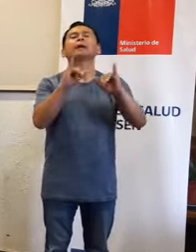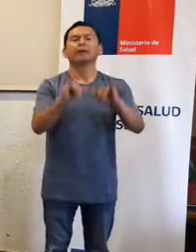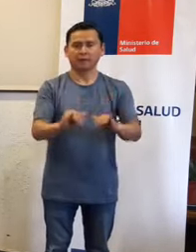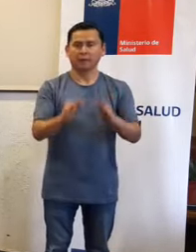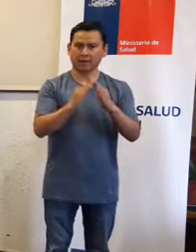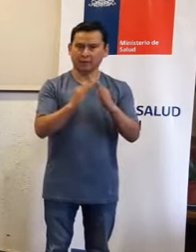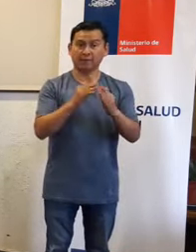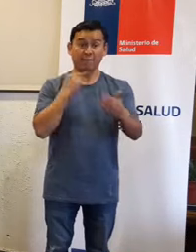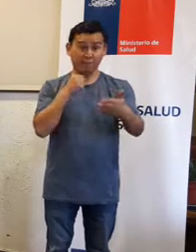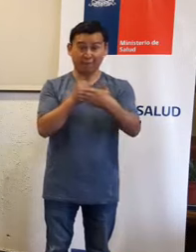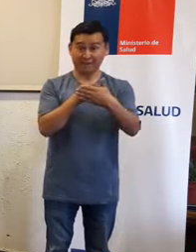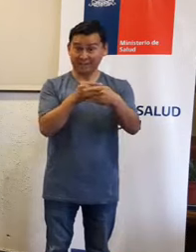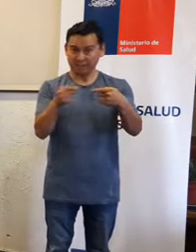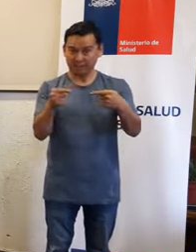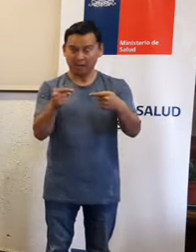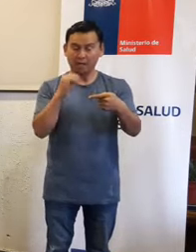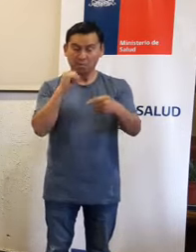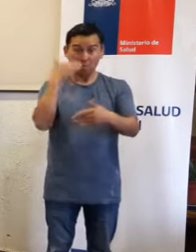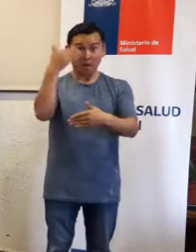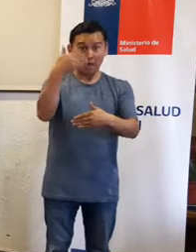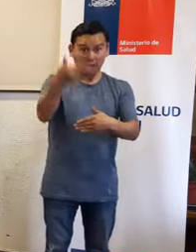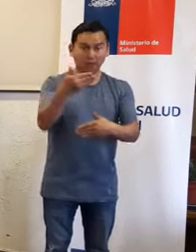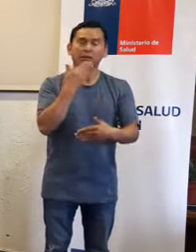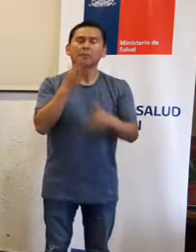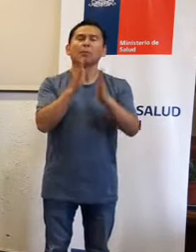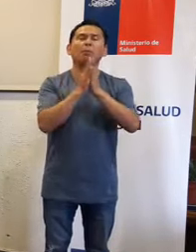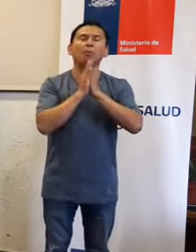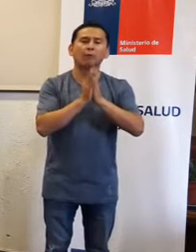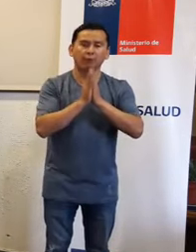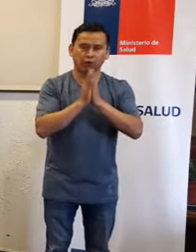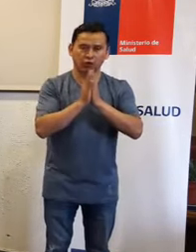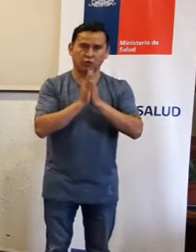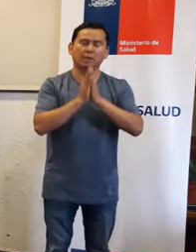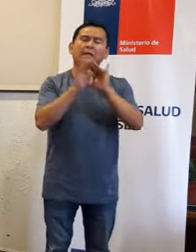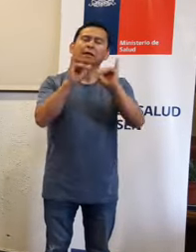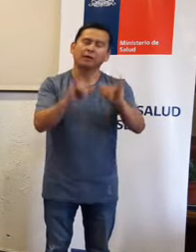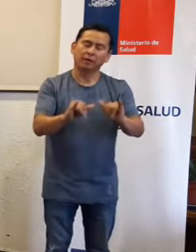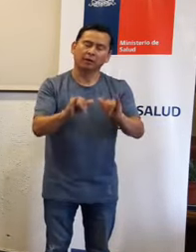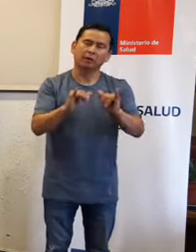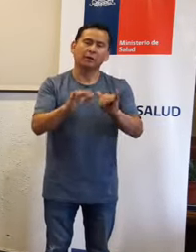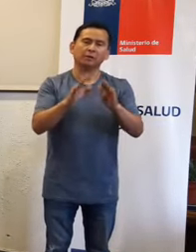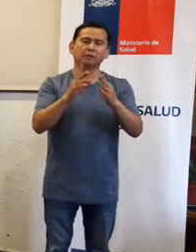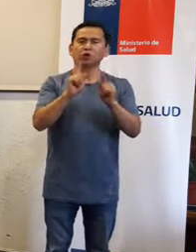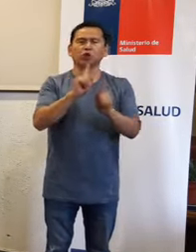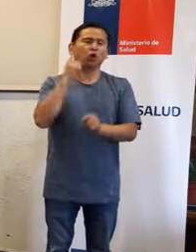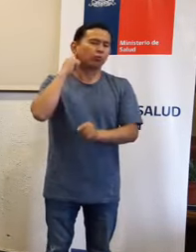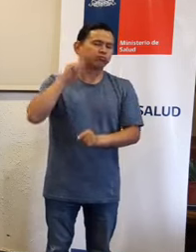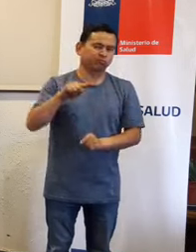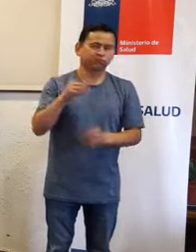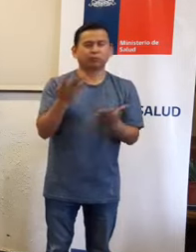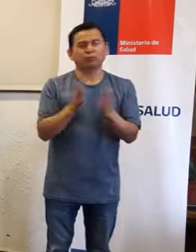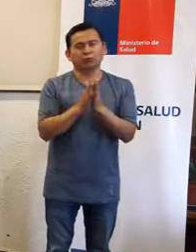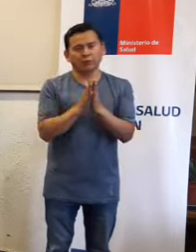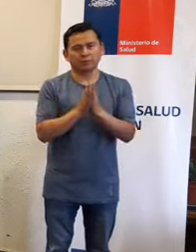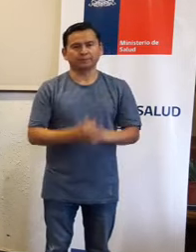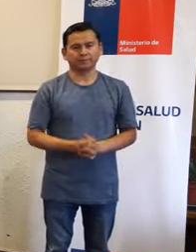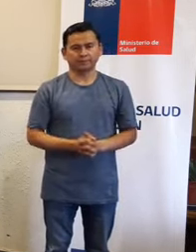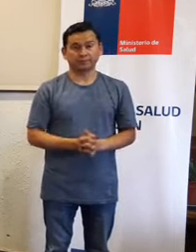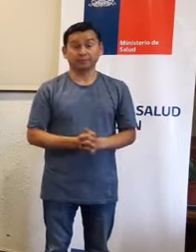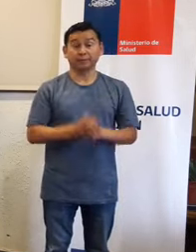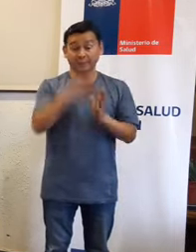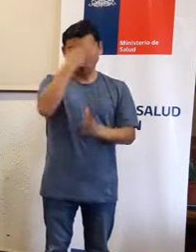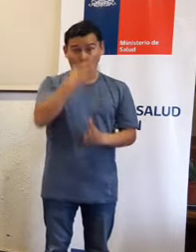Este fin de semana largo y los días que vengan, por favor, por favor hagamos caso y evitemos salir. De